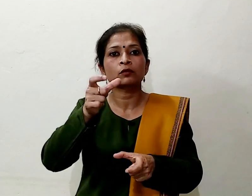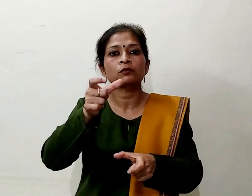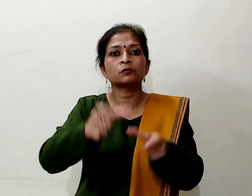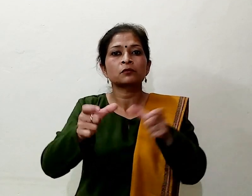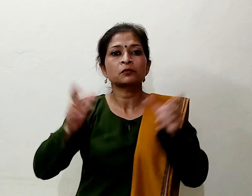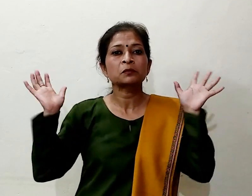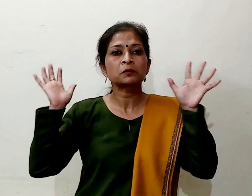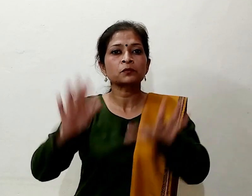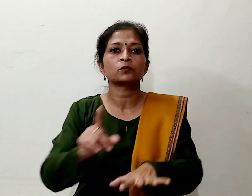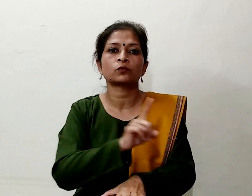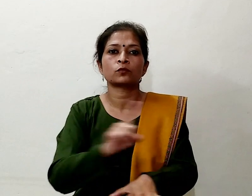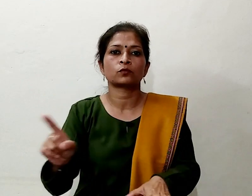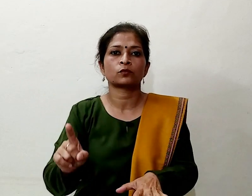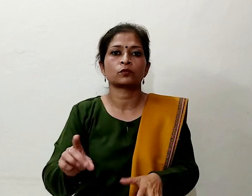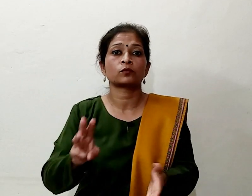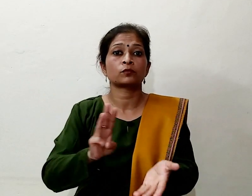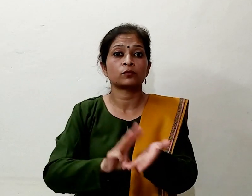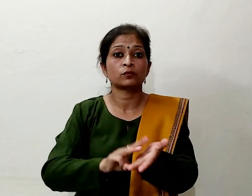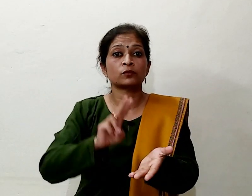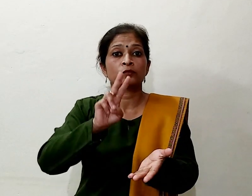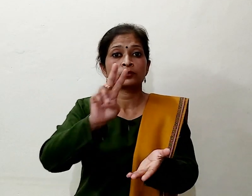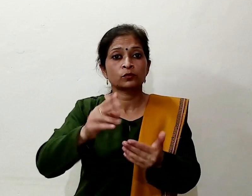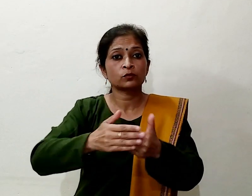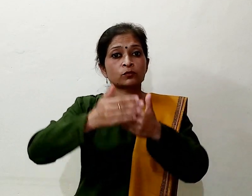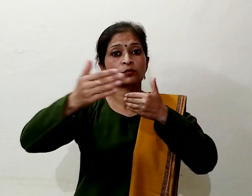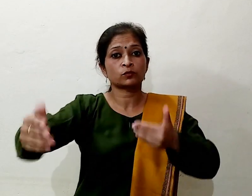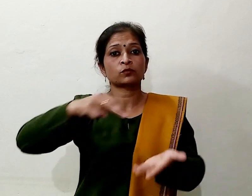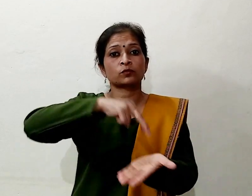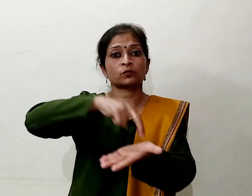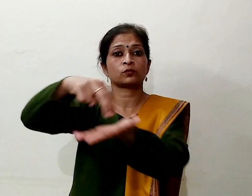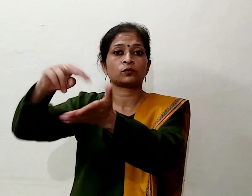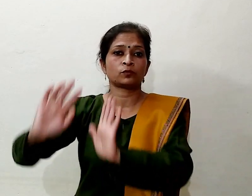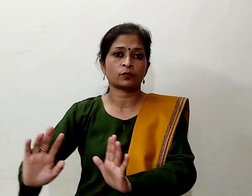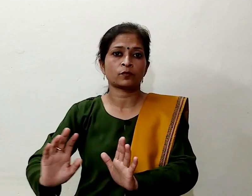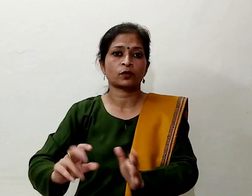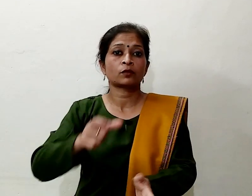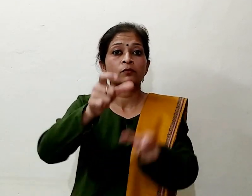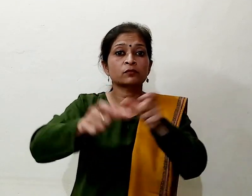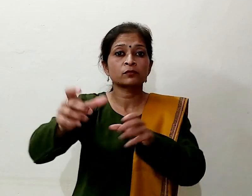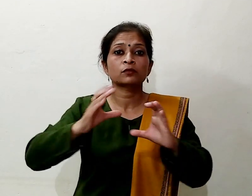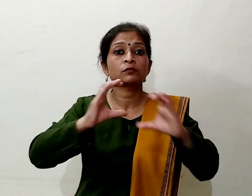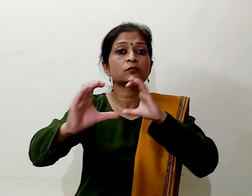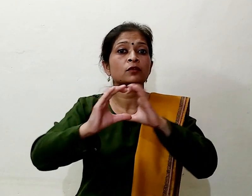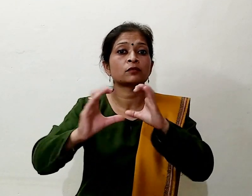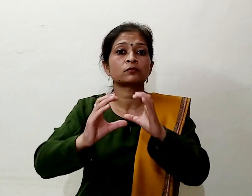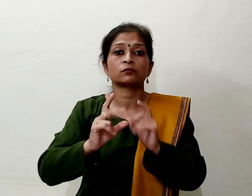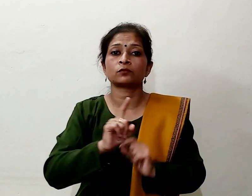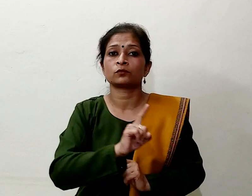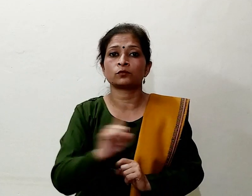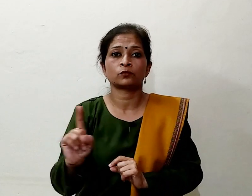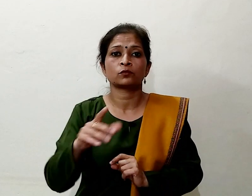मीटर की दूरी एक दूसरे से बनाए रखें किसी से बातचीत ना करें और सामान खरीदने के पश्चात